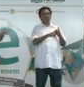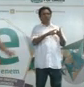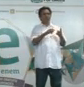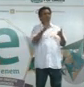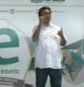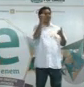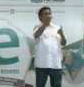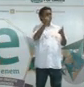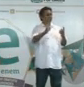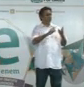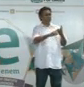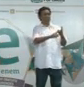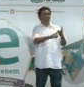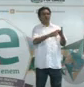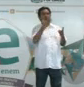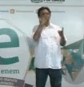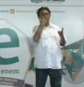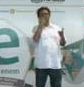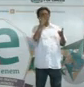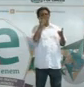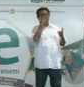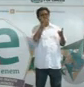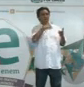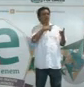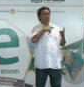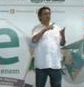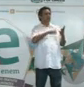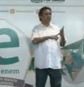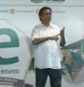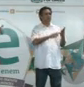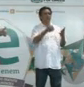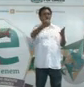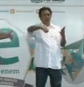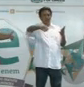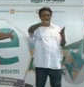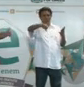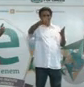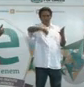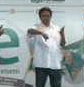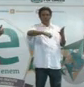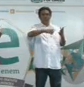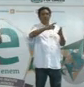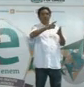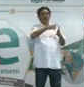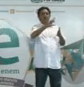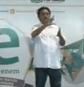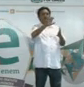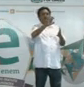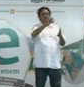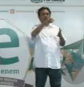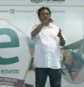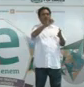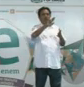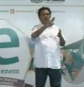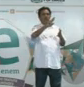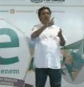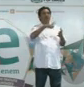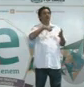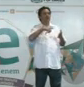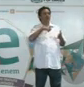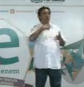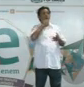ladrão, assassino, tem prostituta, tem lésbica, tem a Leonie, tem lésbica, tem